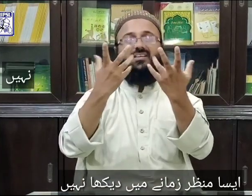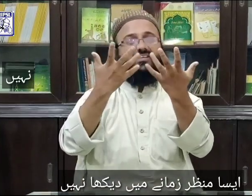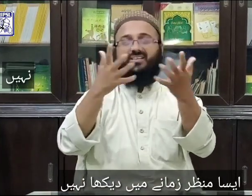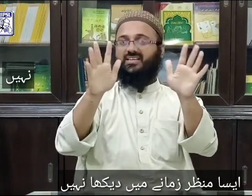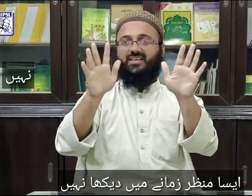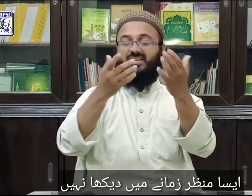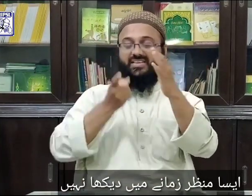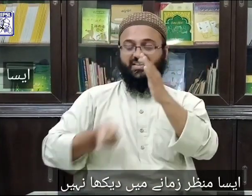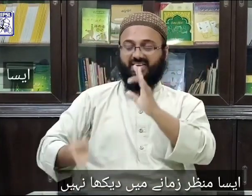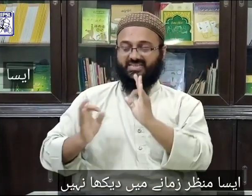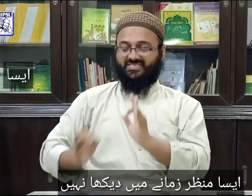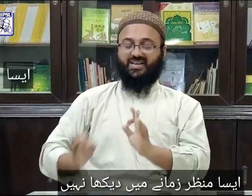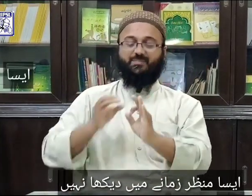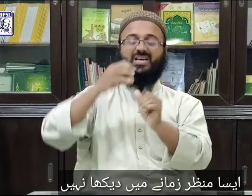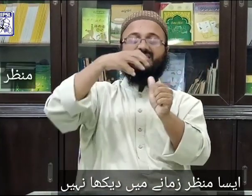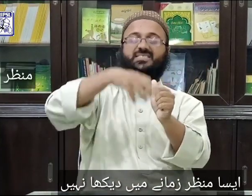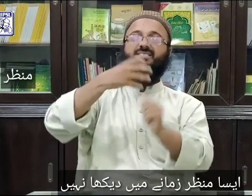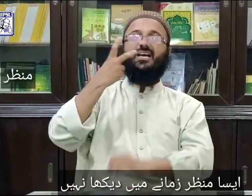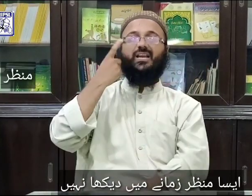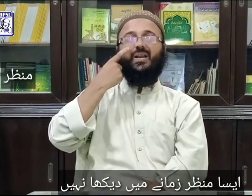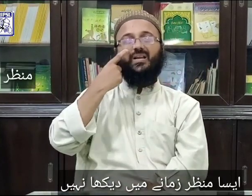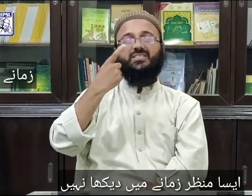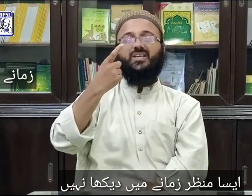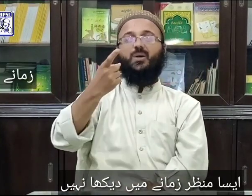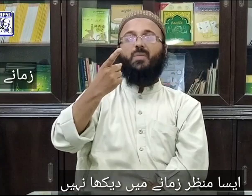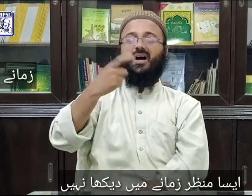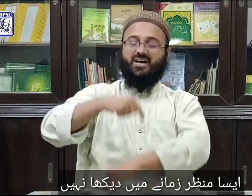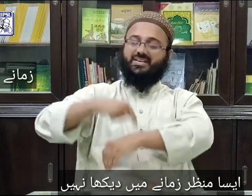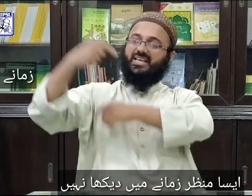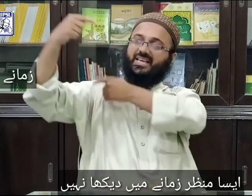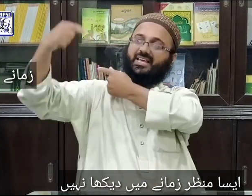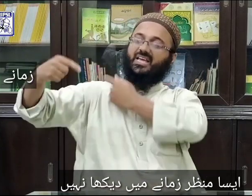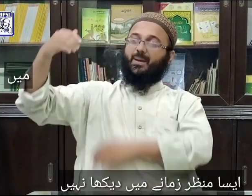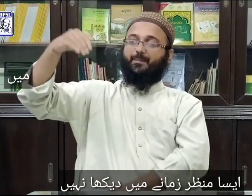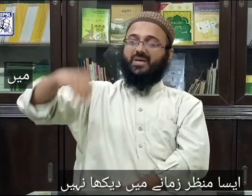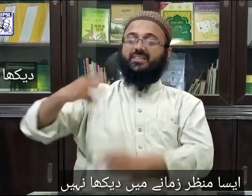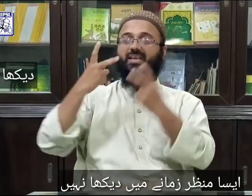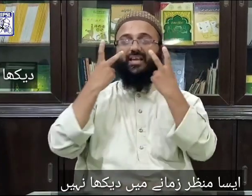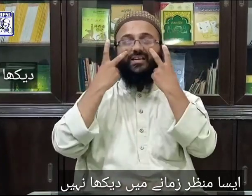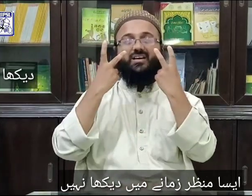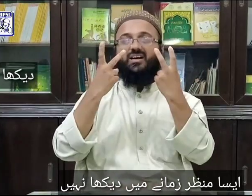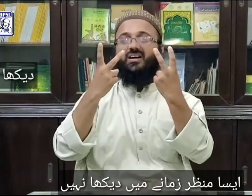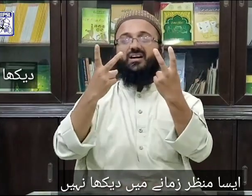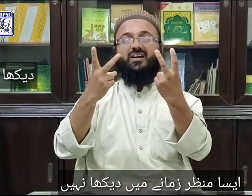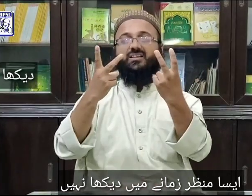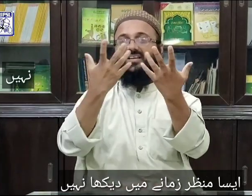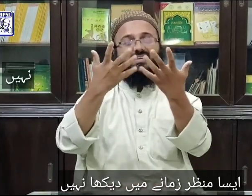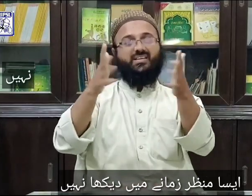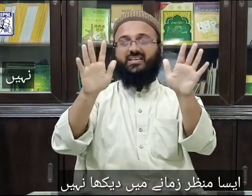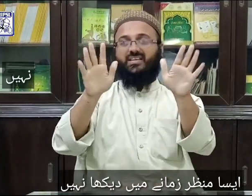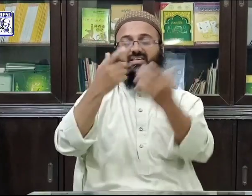نہیں ایسا منظر زمانے میں دیکھا نہیں